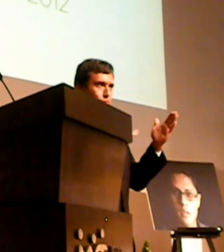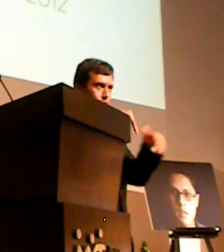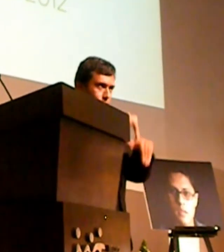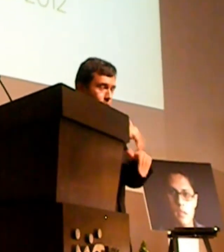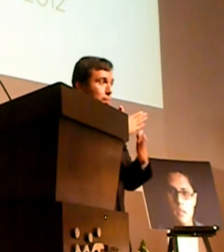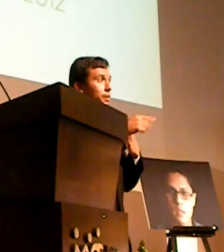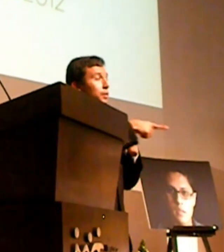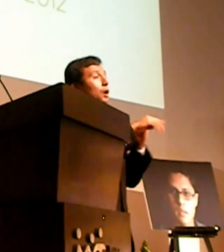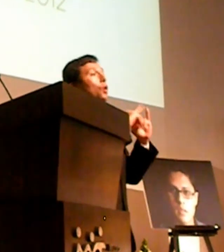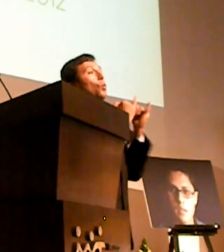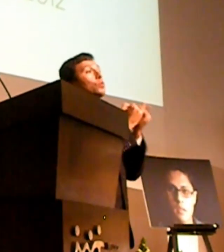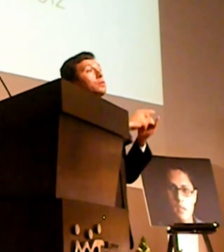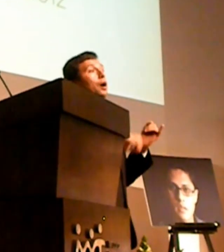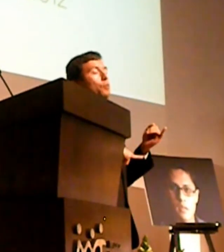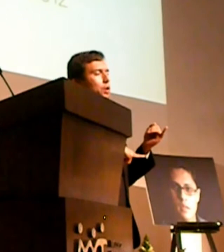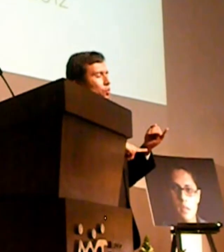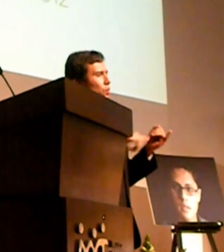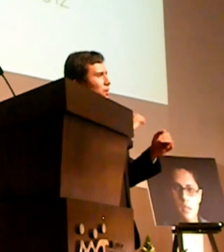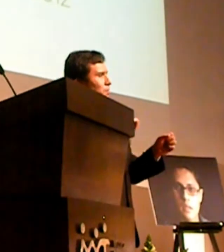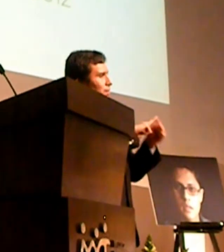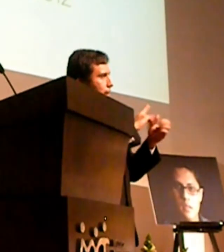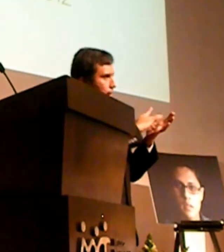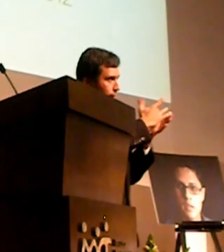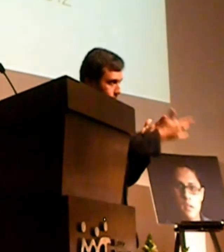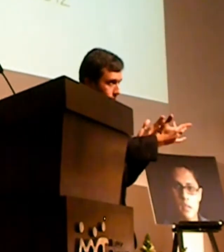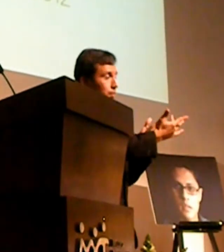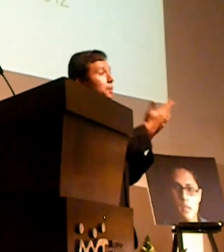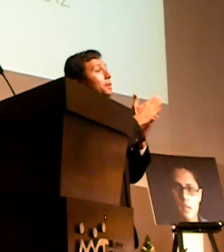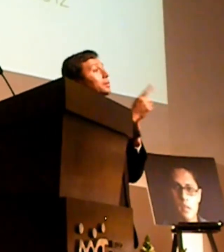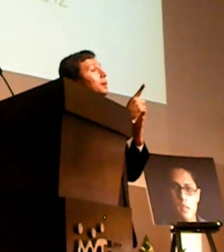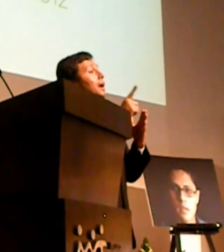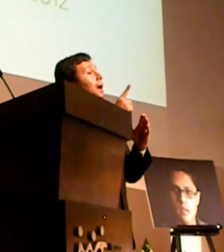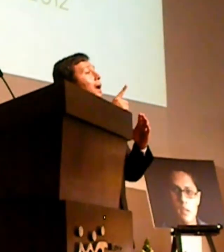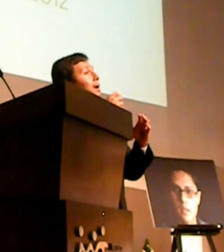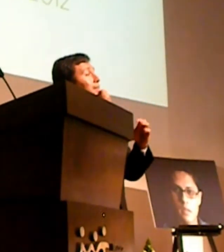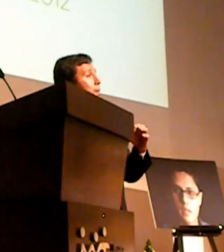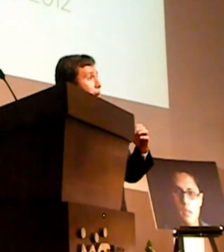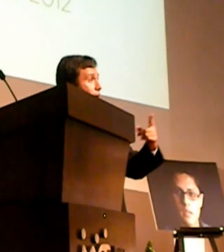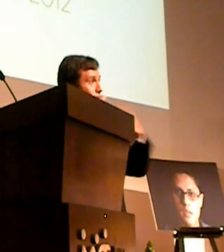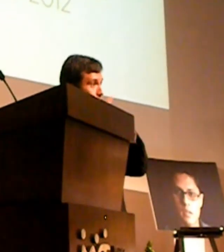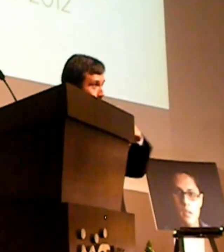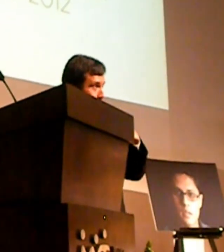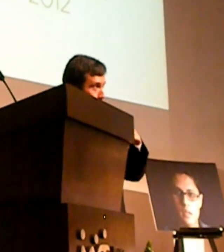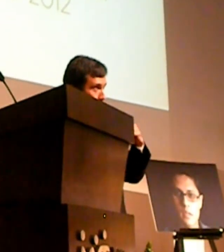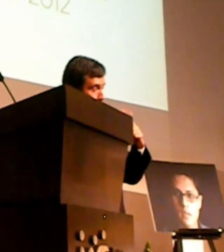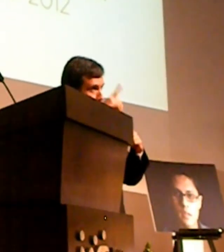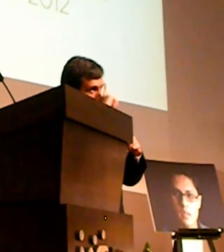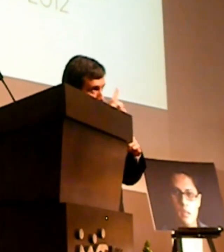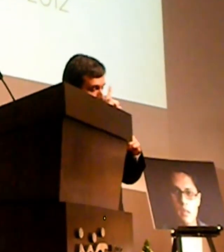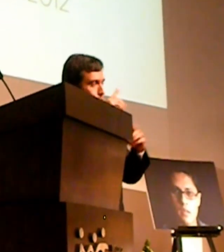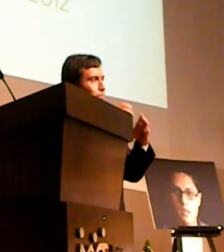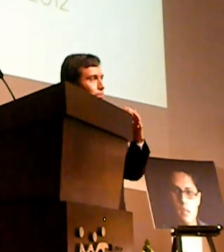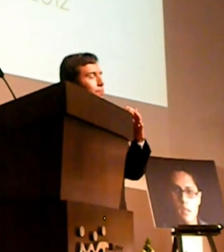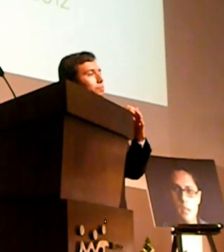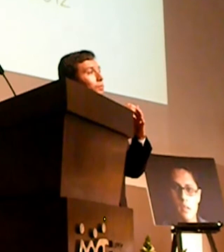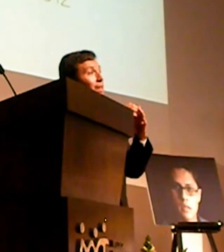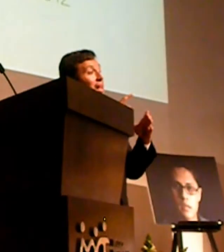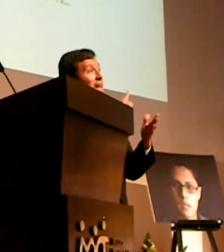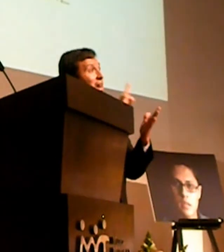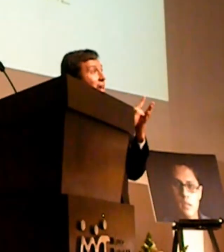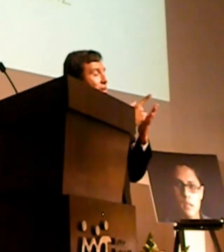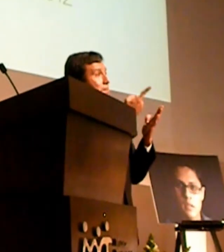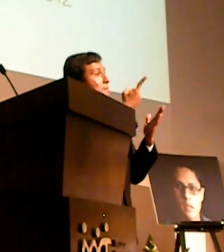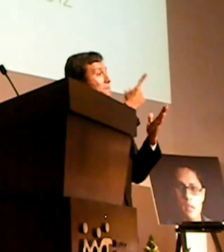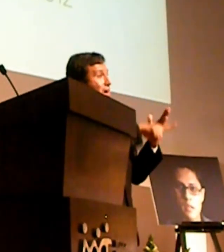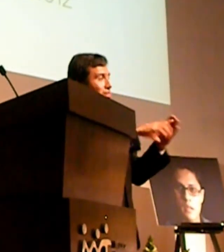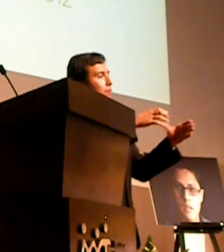Junta de Gobierno y a la Asamblea Consultiva de este Consejo, órgano ciudadano que define la ley, que me recibió al